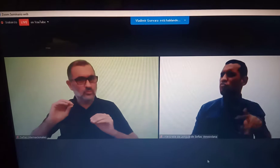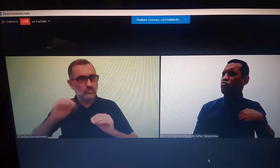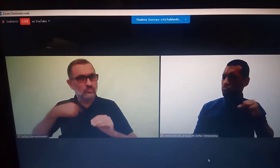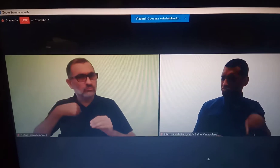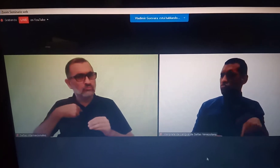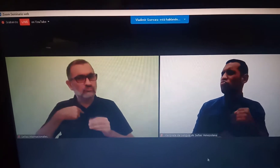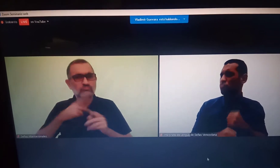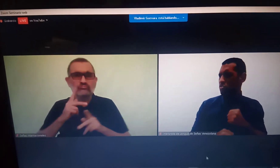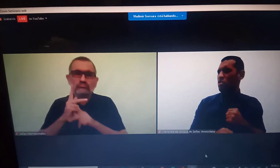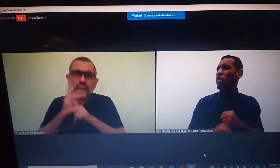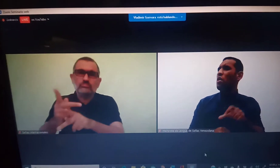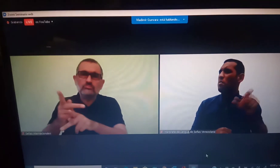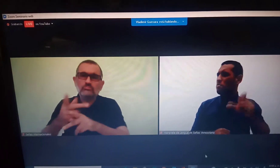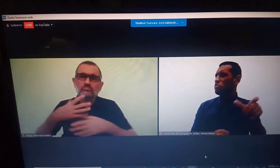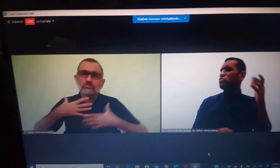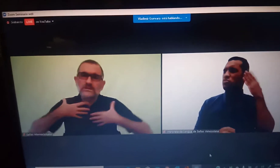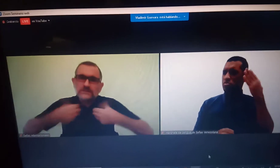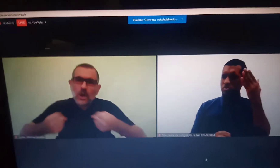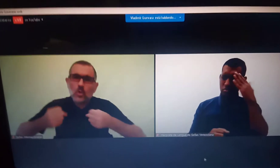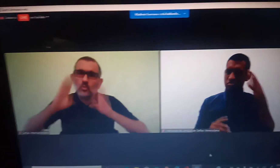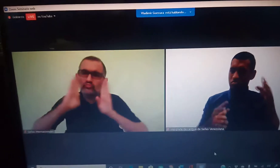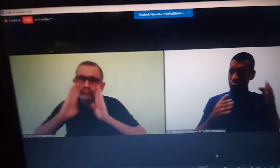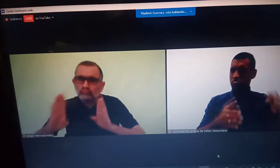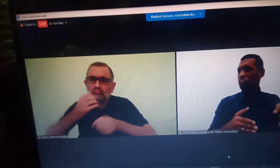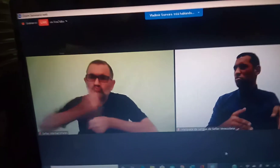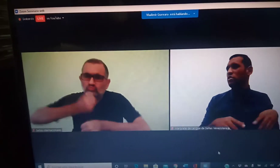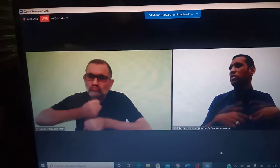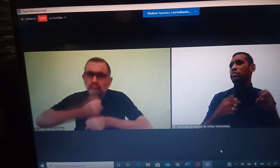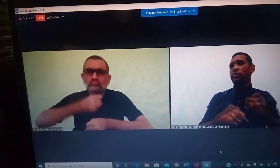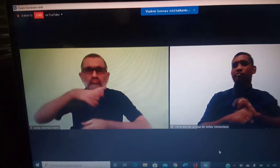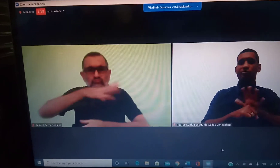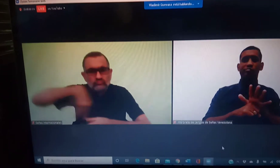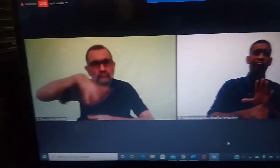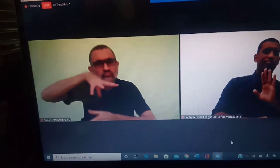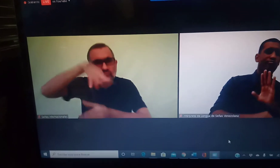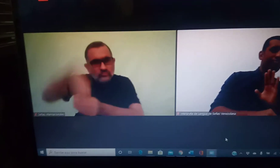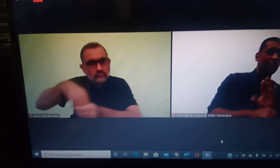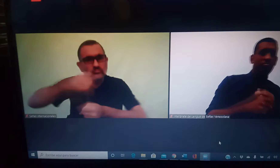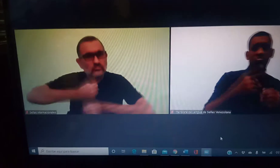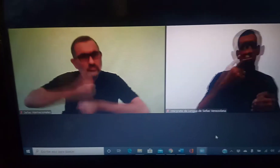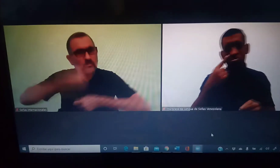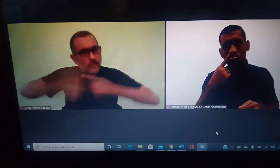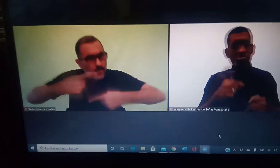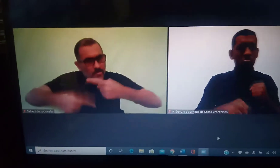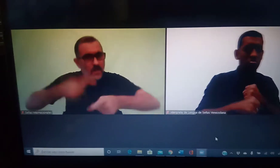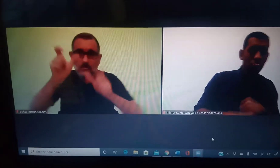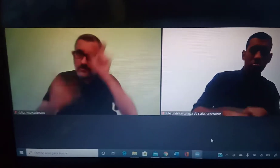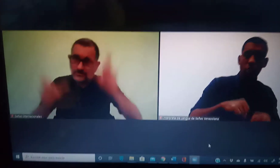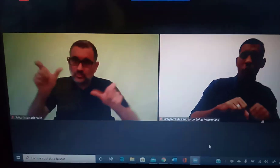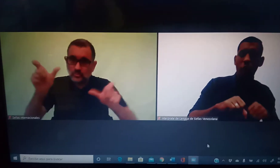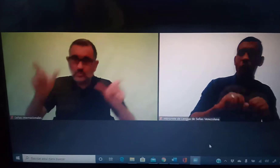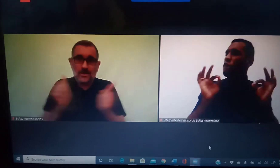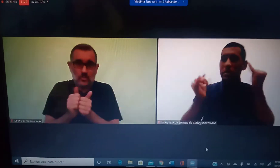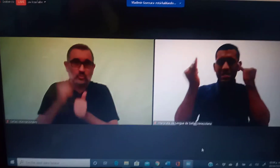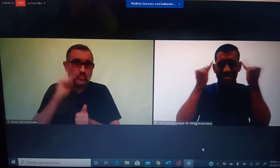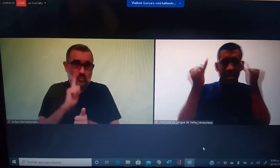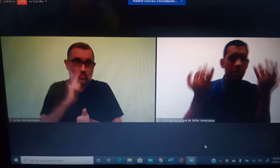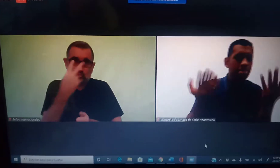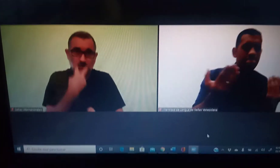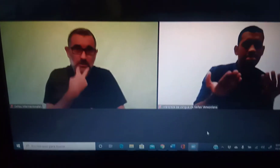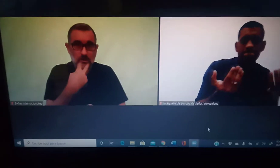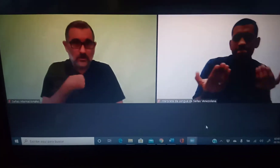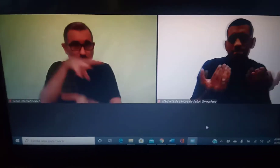personas con solo ceguera, en cuanto a la pandemia, siempre estamos buscando la forma de que nos digan cómo